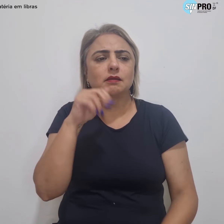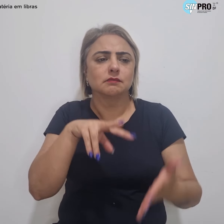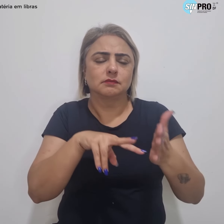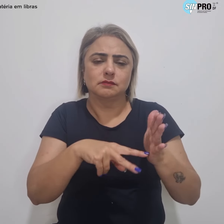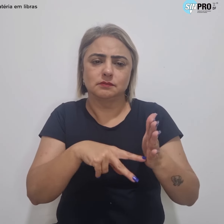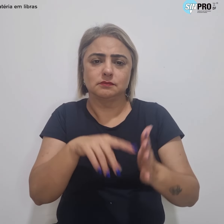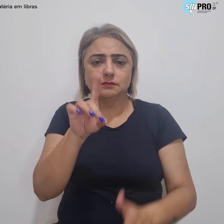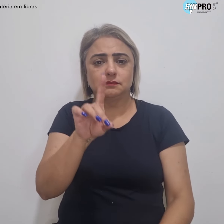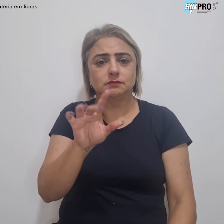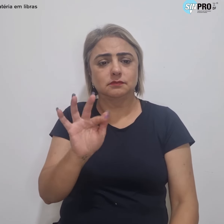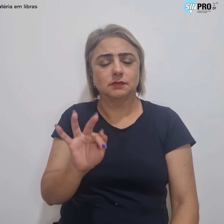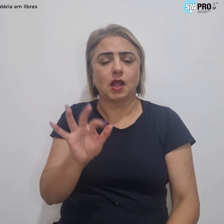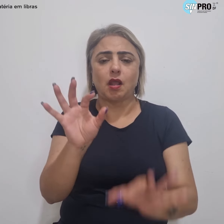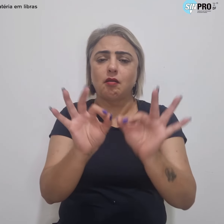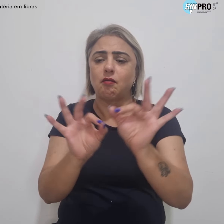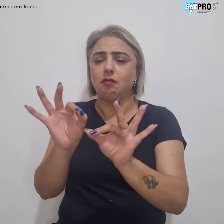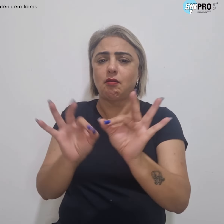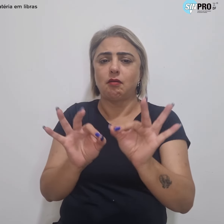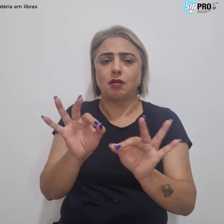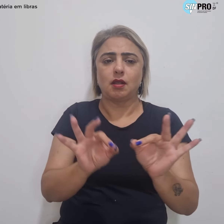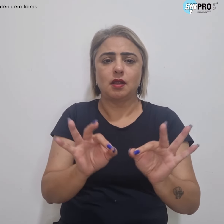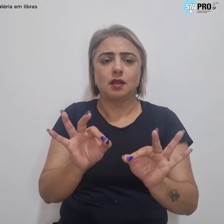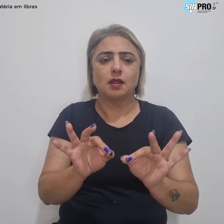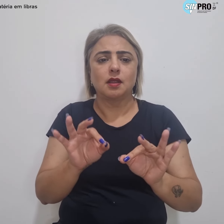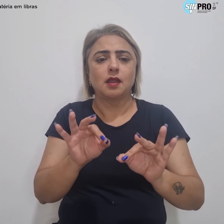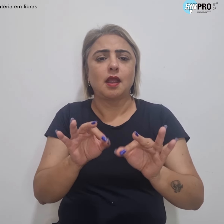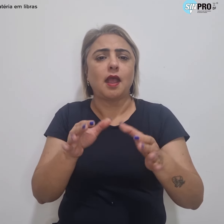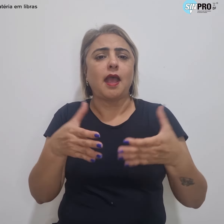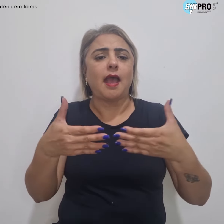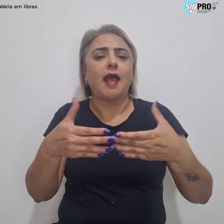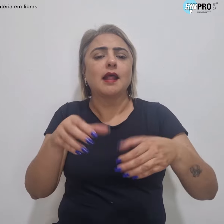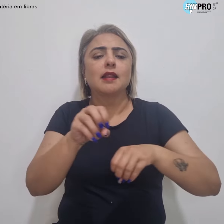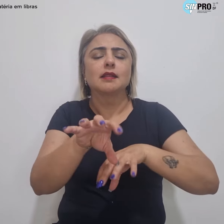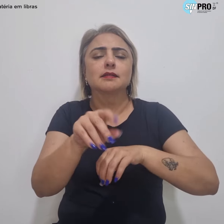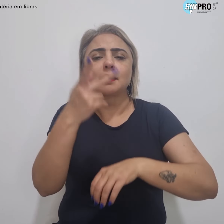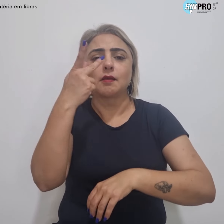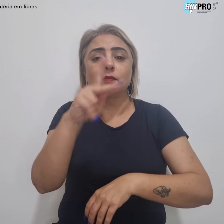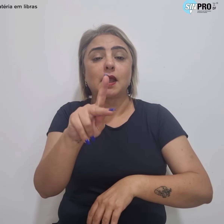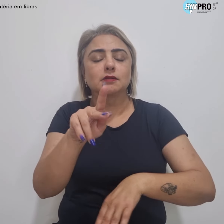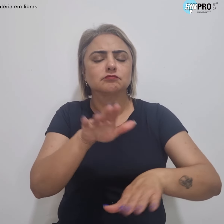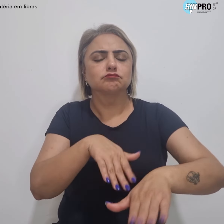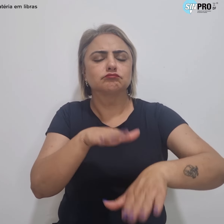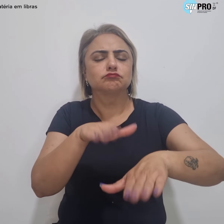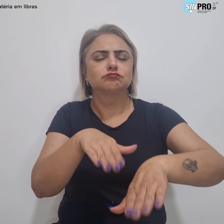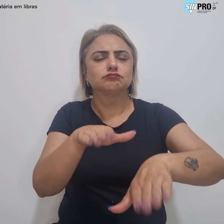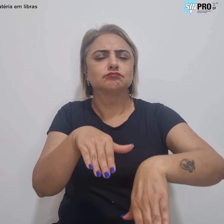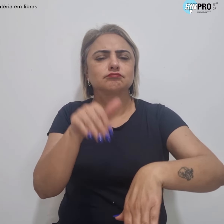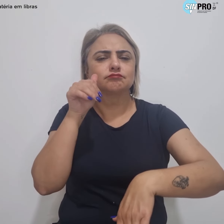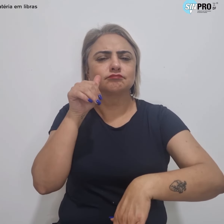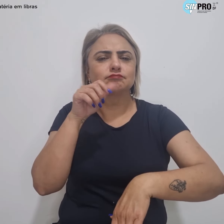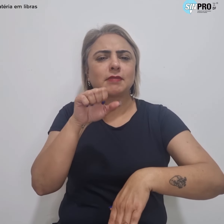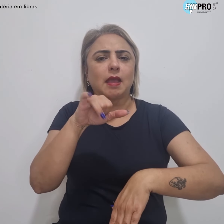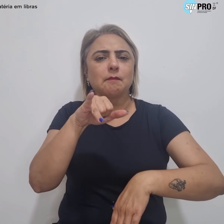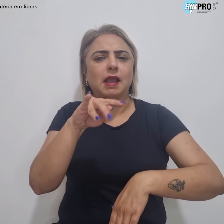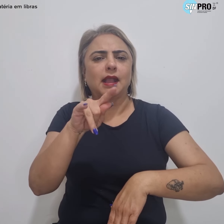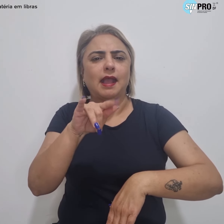DF organizará a ala da educação para o dia da Marcha das Margaridas. Vamos